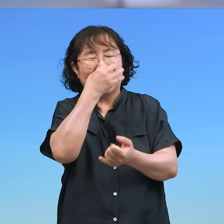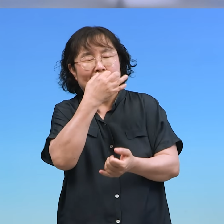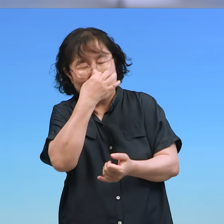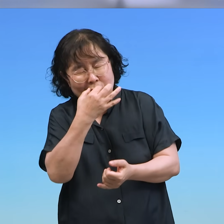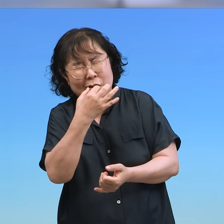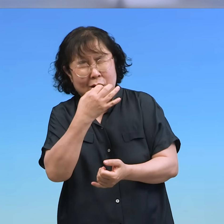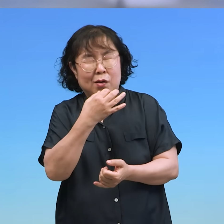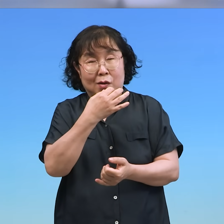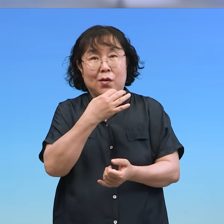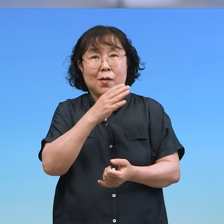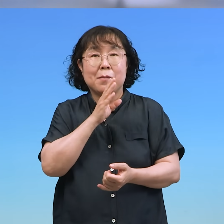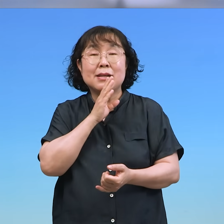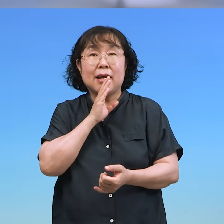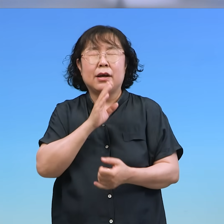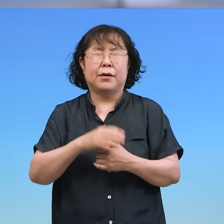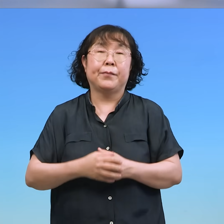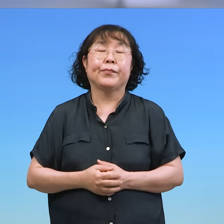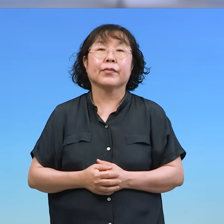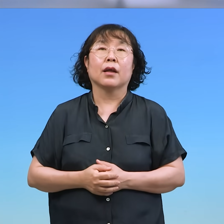그럴 거예요.